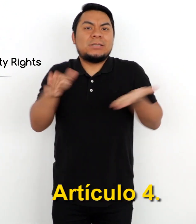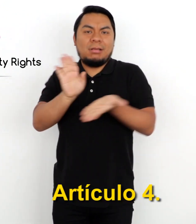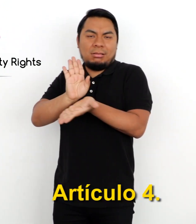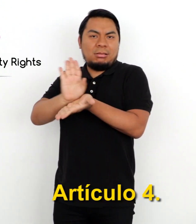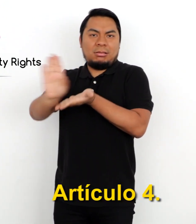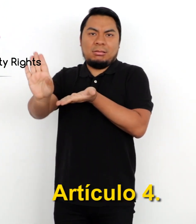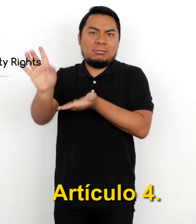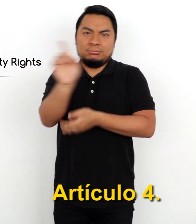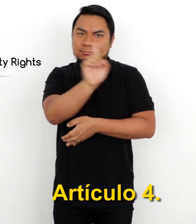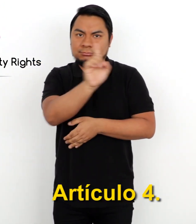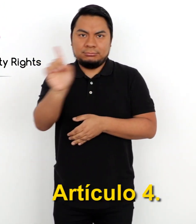ARTÍCULO 4